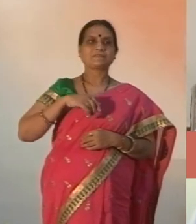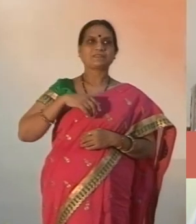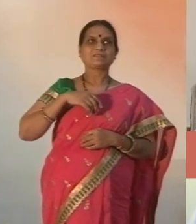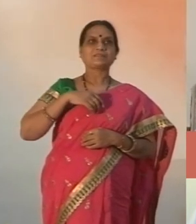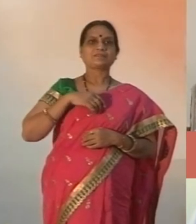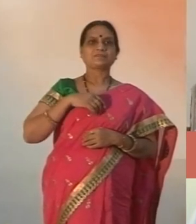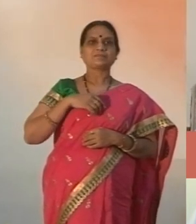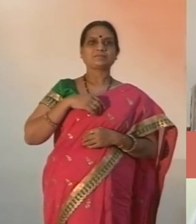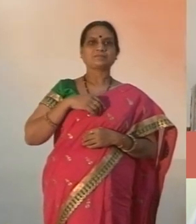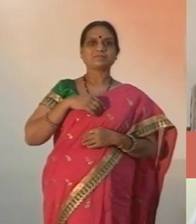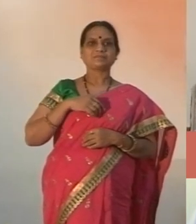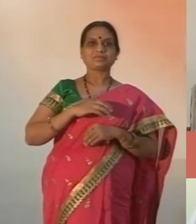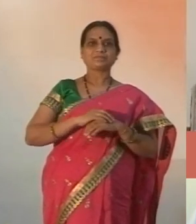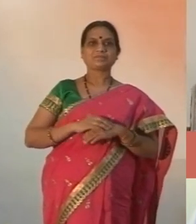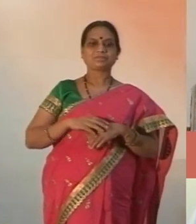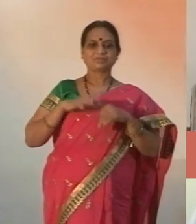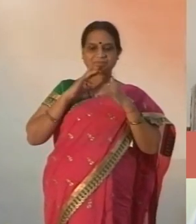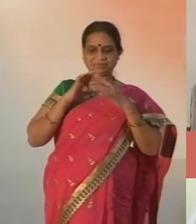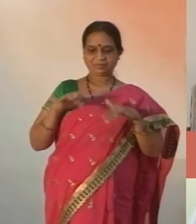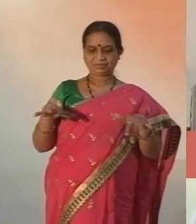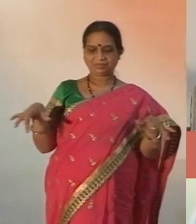परमात्मा प्रेम के सागर हैं।